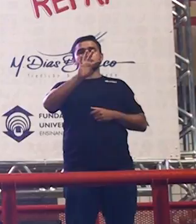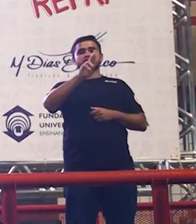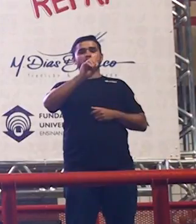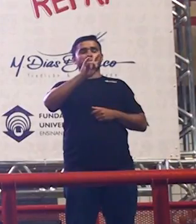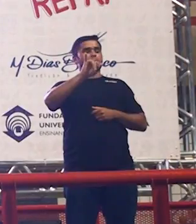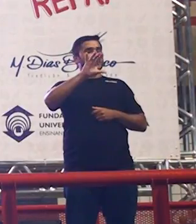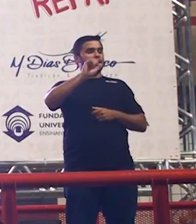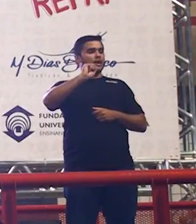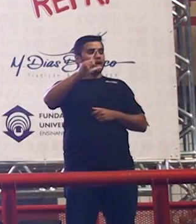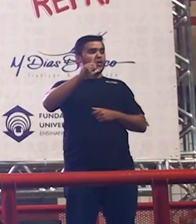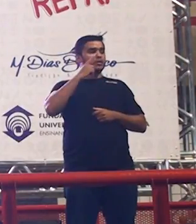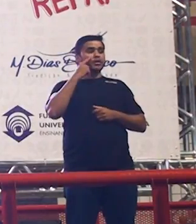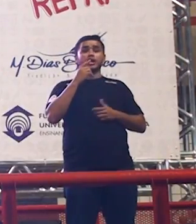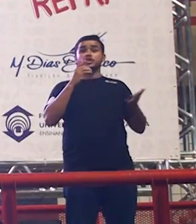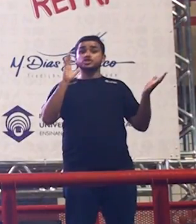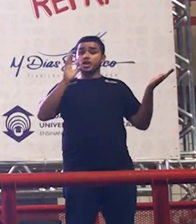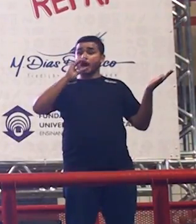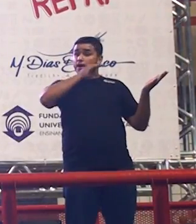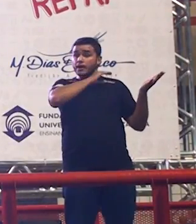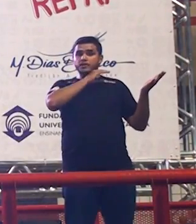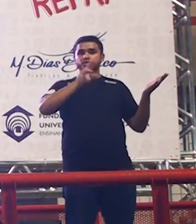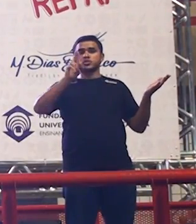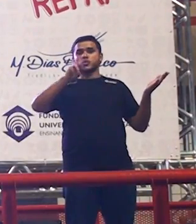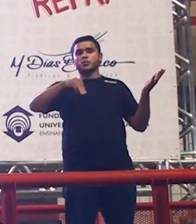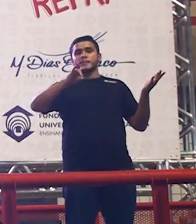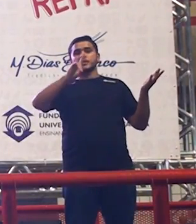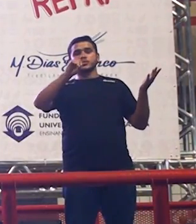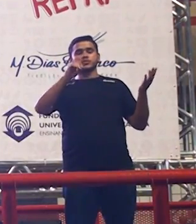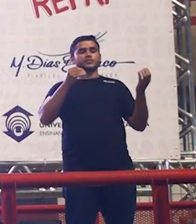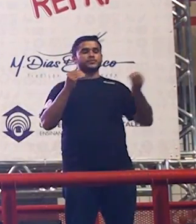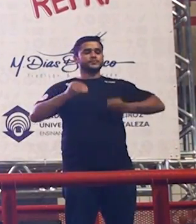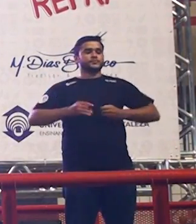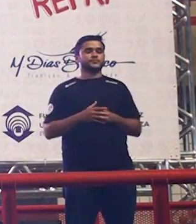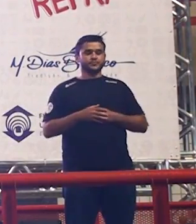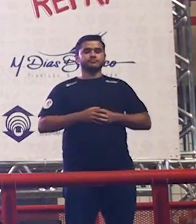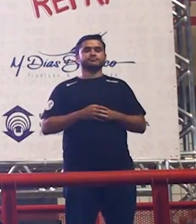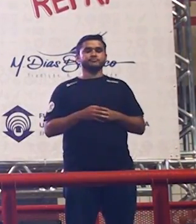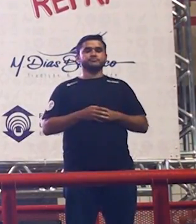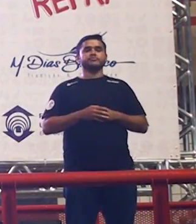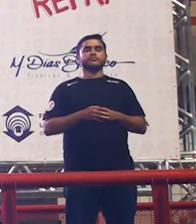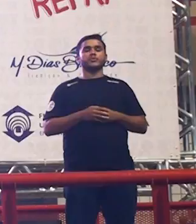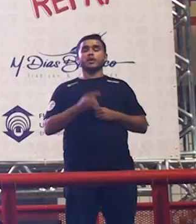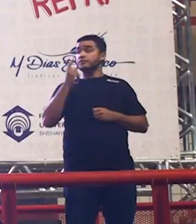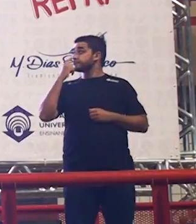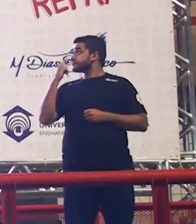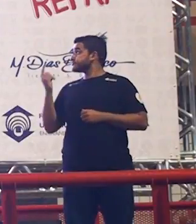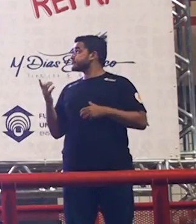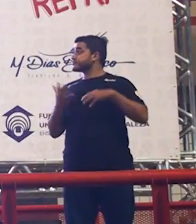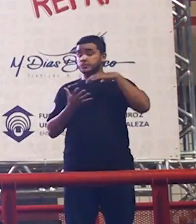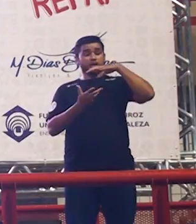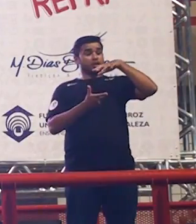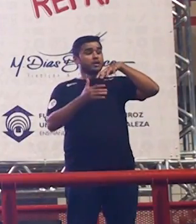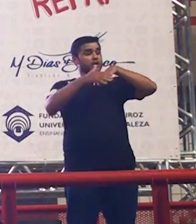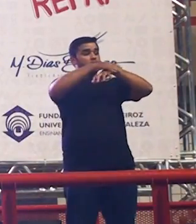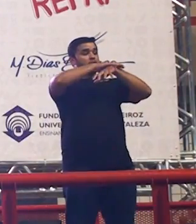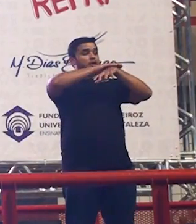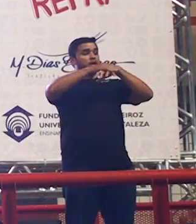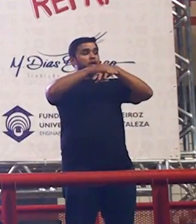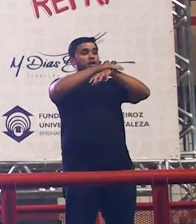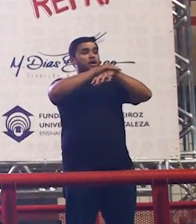tem 2 estações do ano. Fernandes, vamos direto para as áreas azuis. As áreas azuis é o quê? As